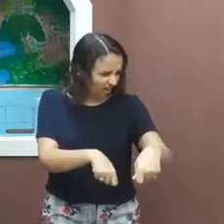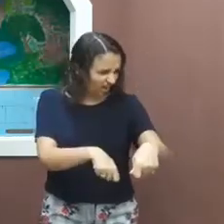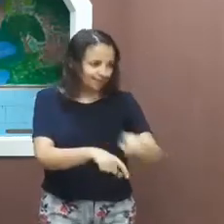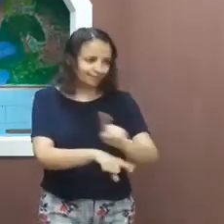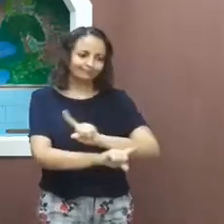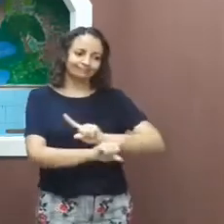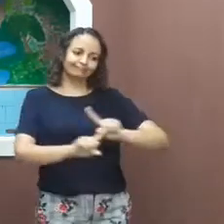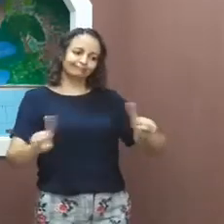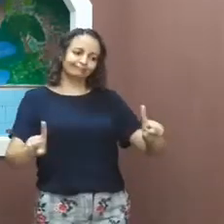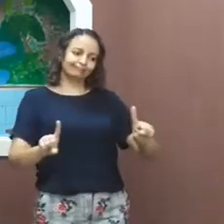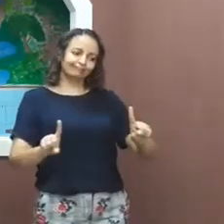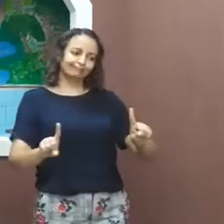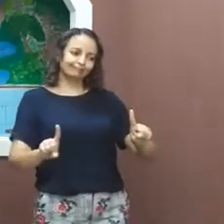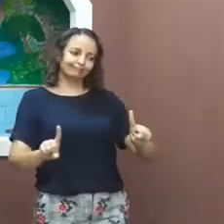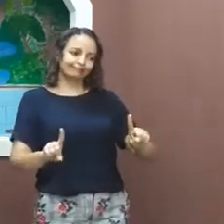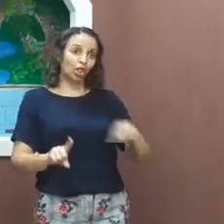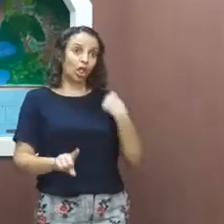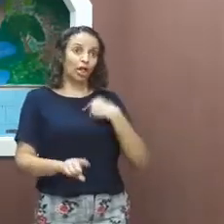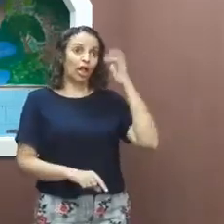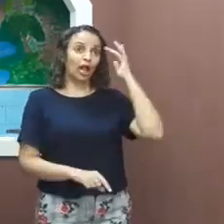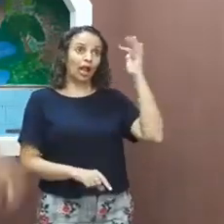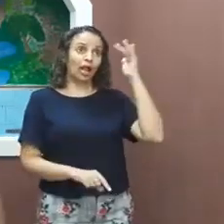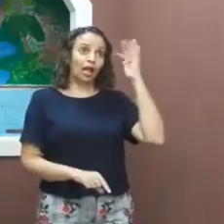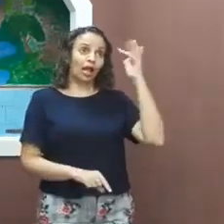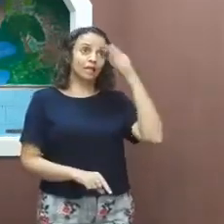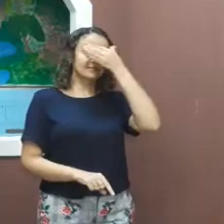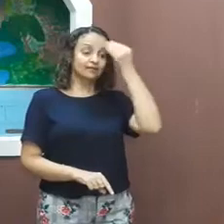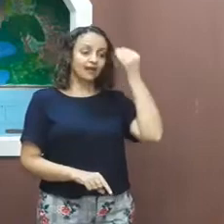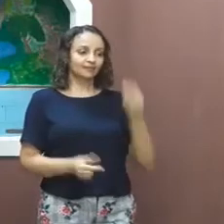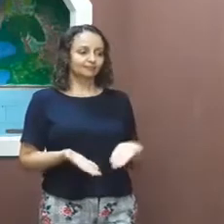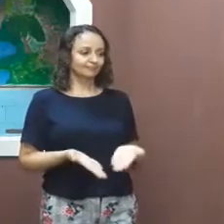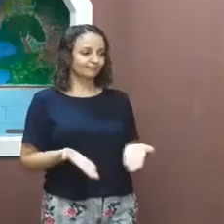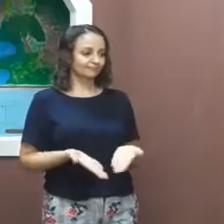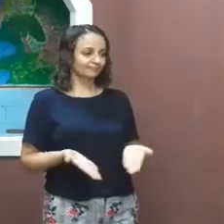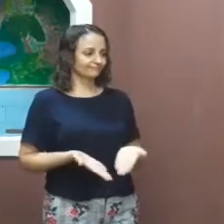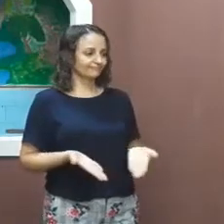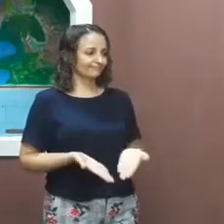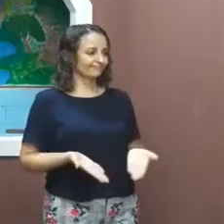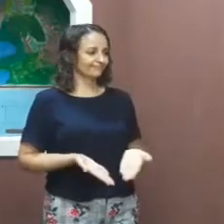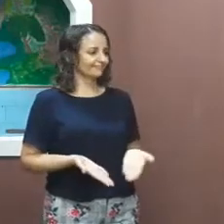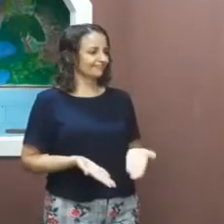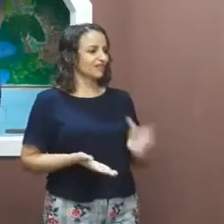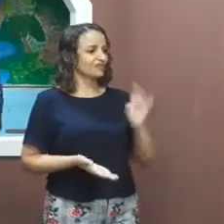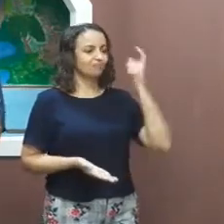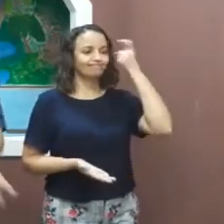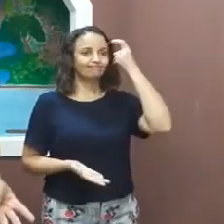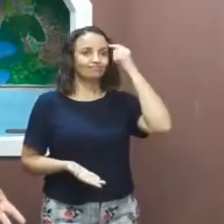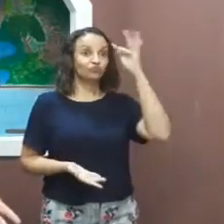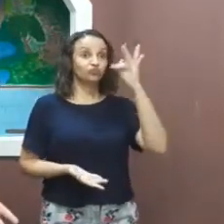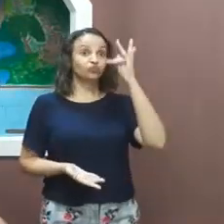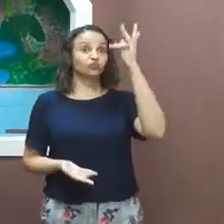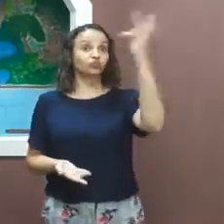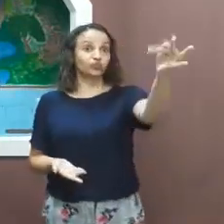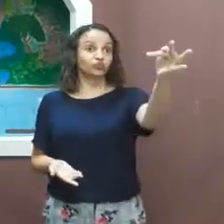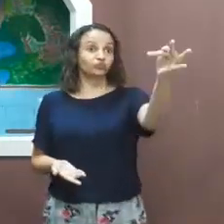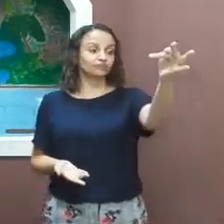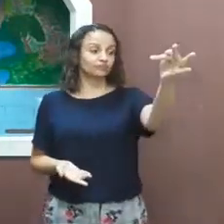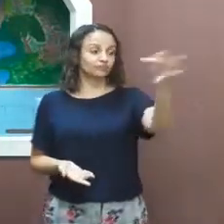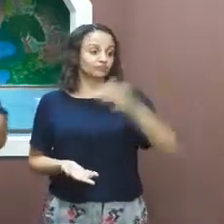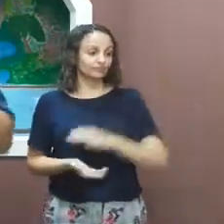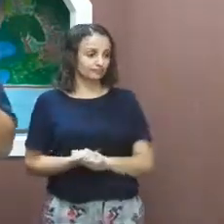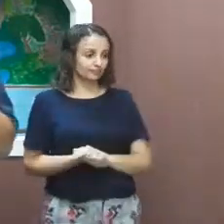gente não desfruta do presente que a gente está. Aí você tem uma percepção que você não vive. E isso cria o terceiro tópico,